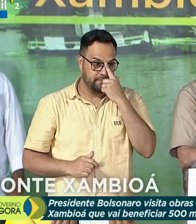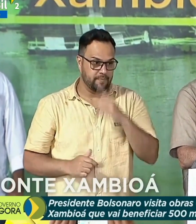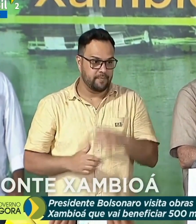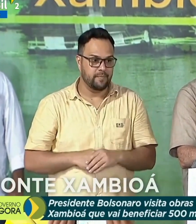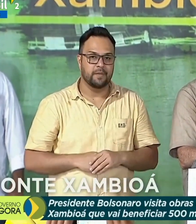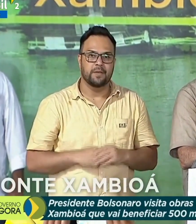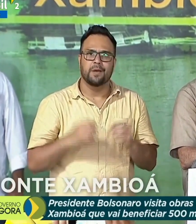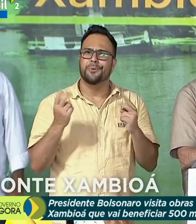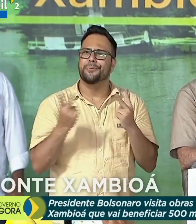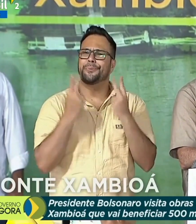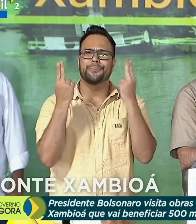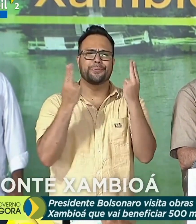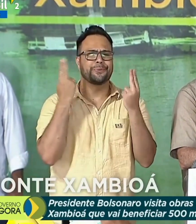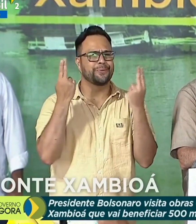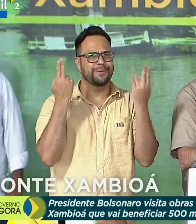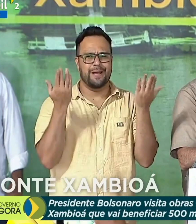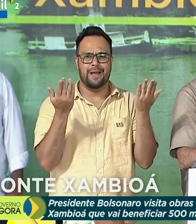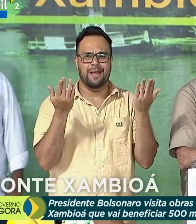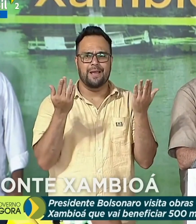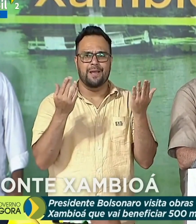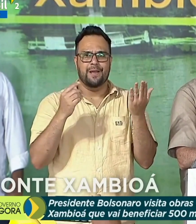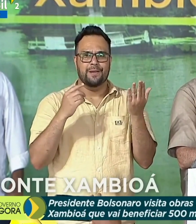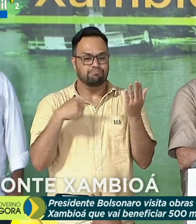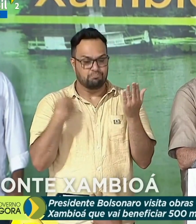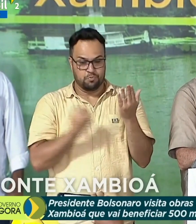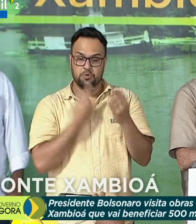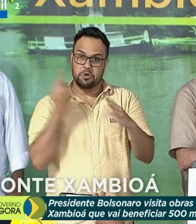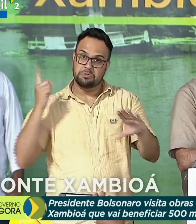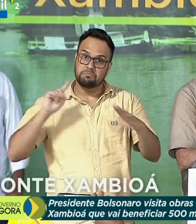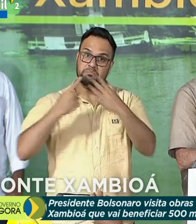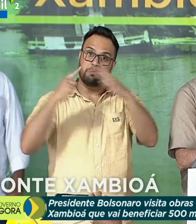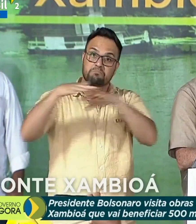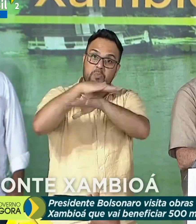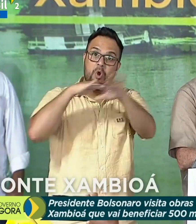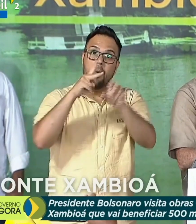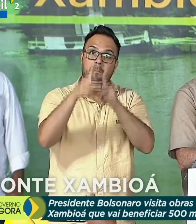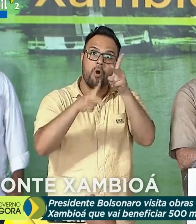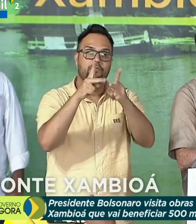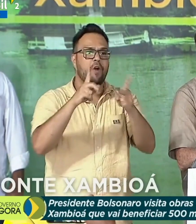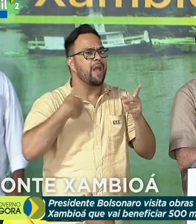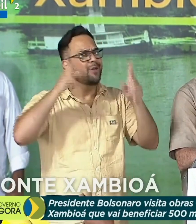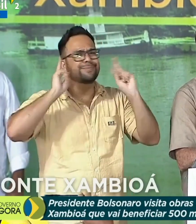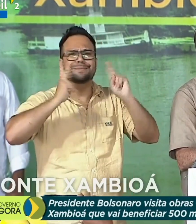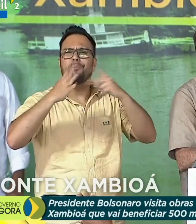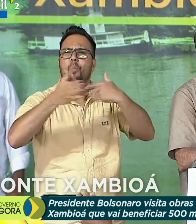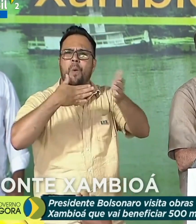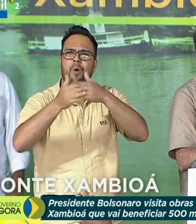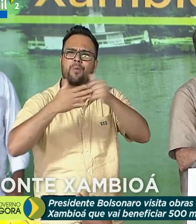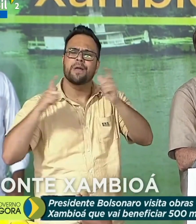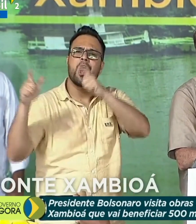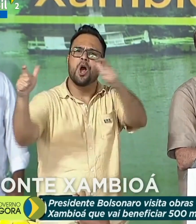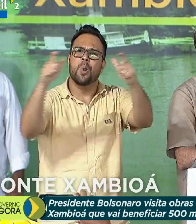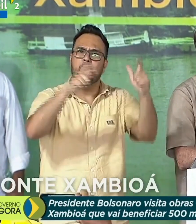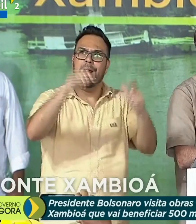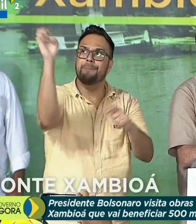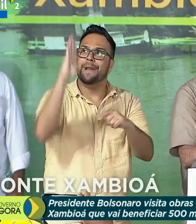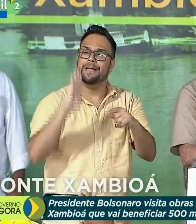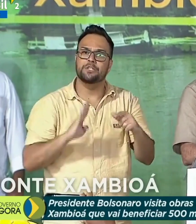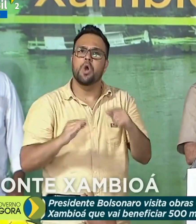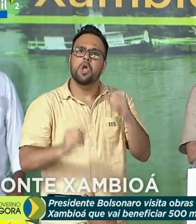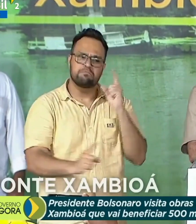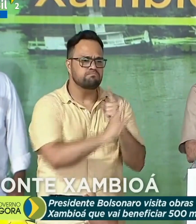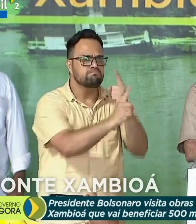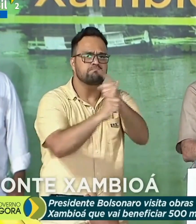Não tem preço estar ao lado do povo, cumprimentá-los como eu faço em qualquer lugar do Brasil onde